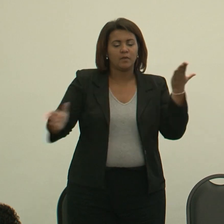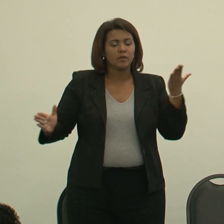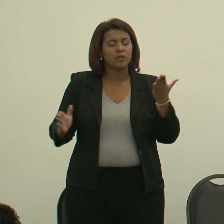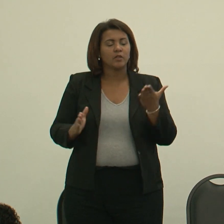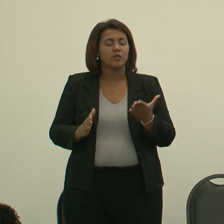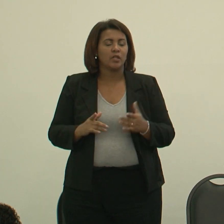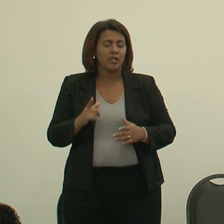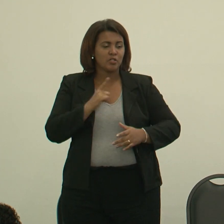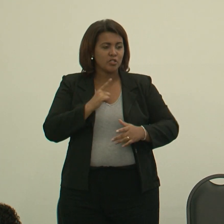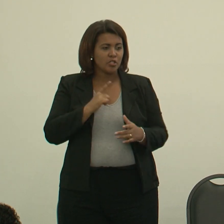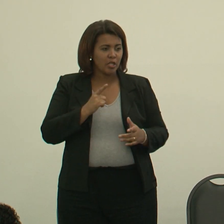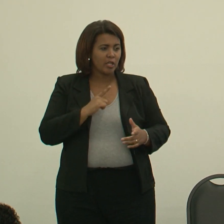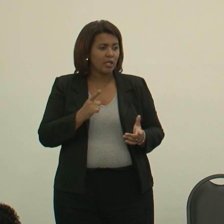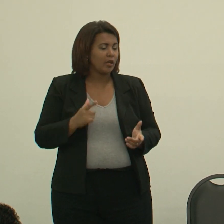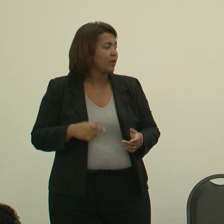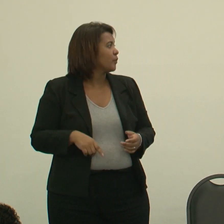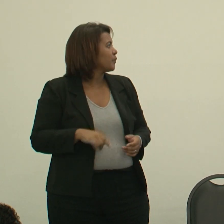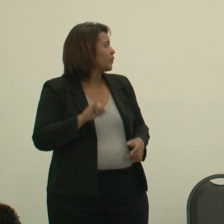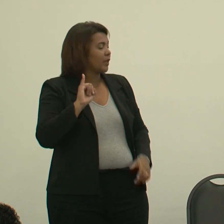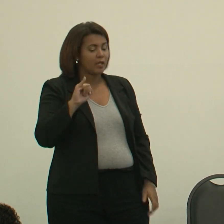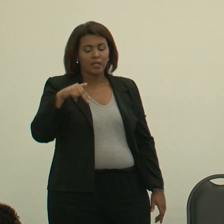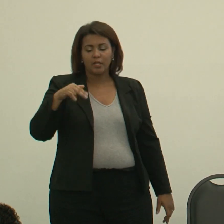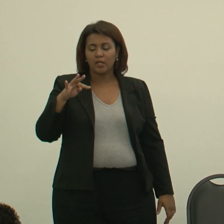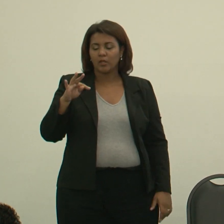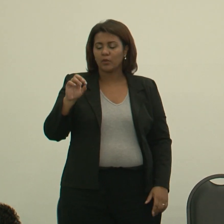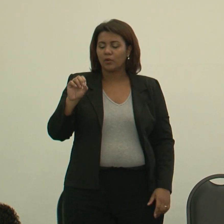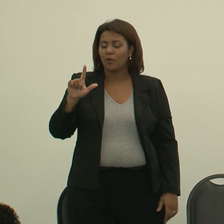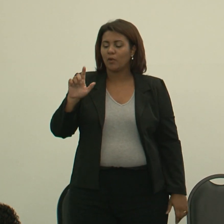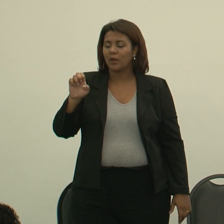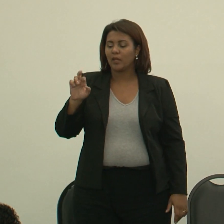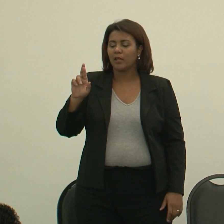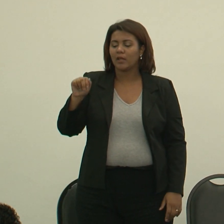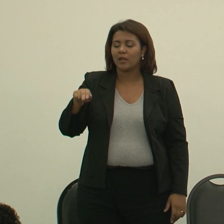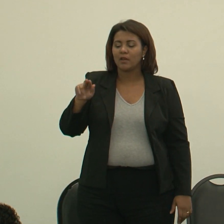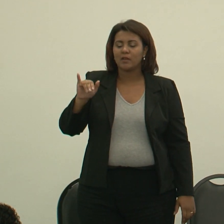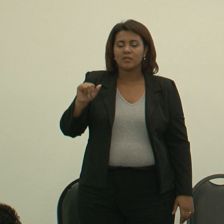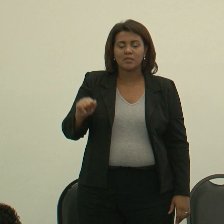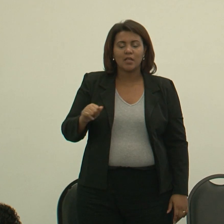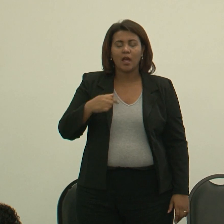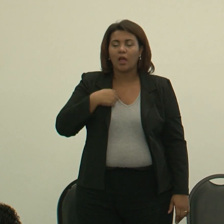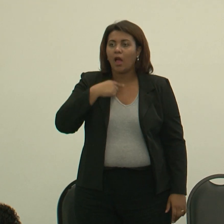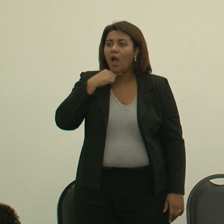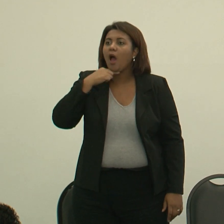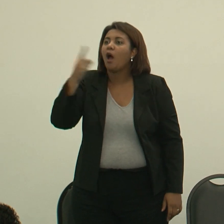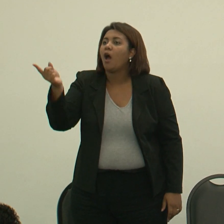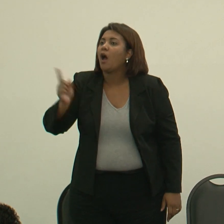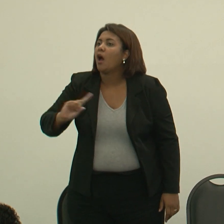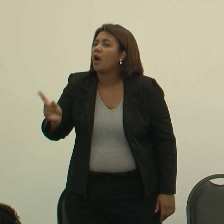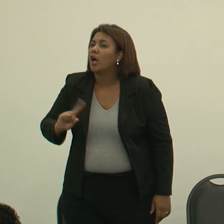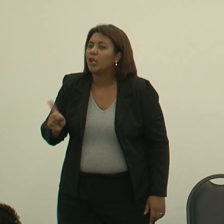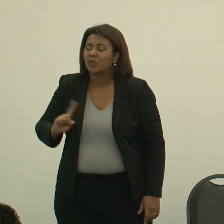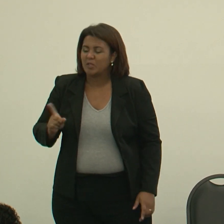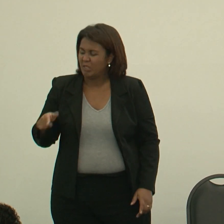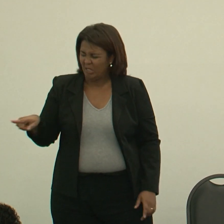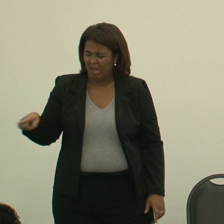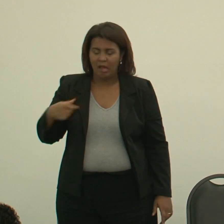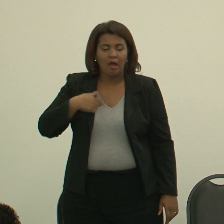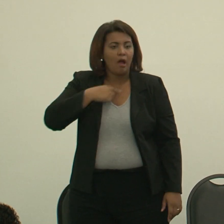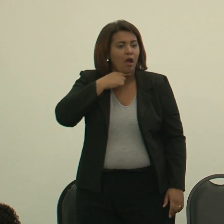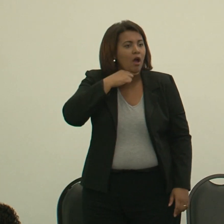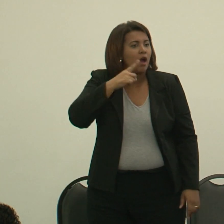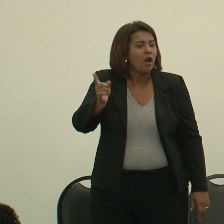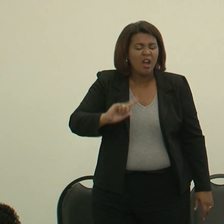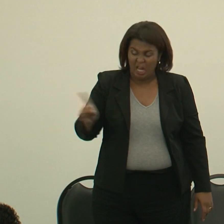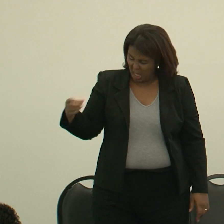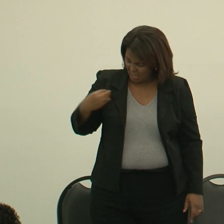seria a discriminação. Intolerância, que é o último grau, aí é quando para mim, não tem possibilidade do outro existir.